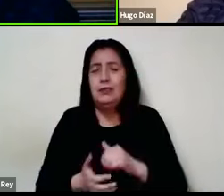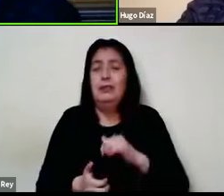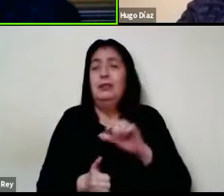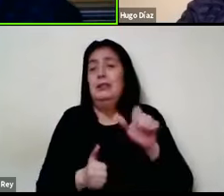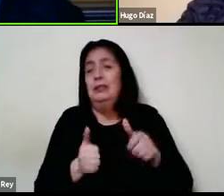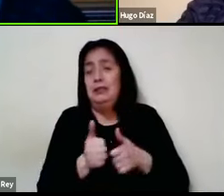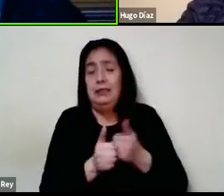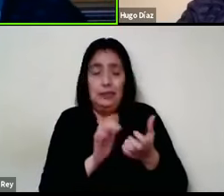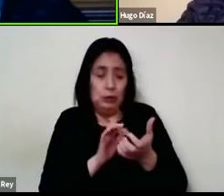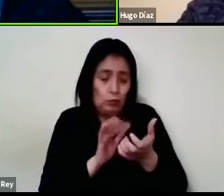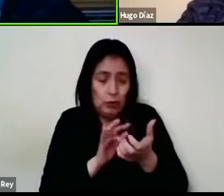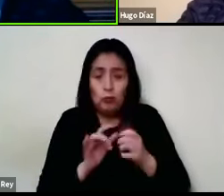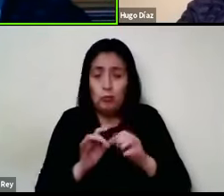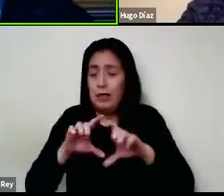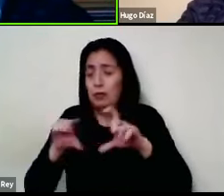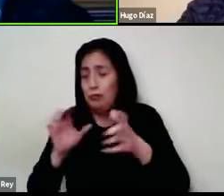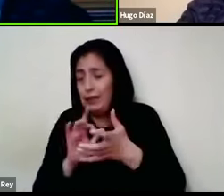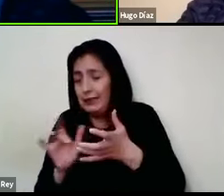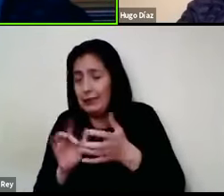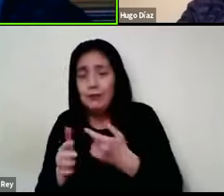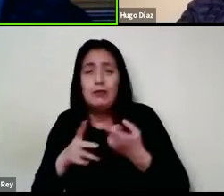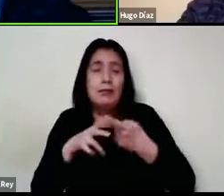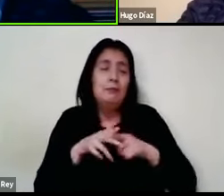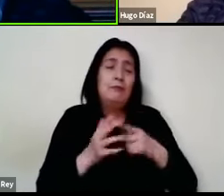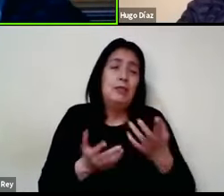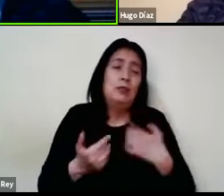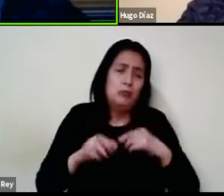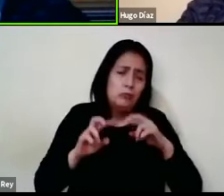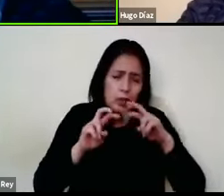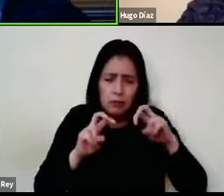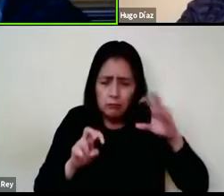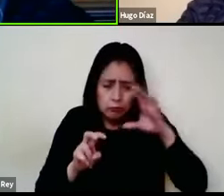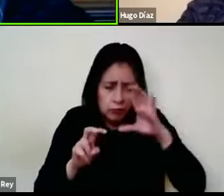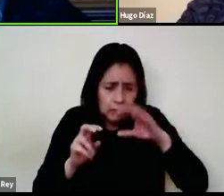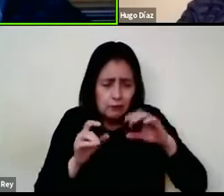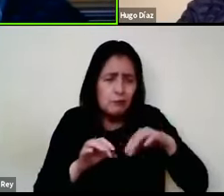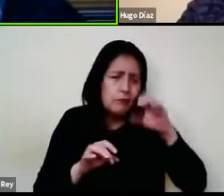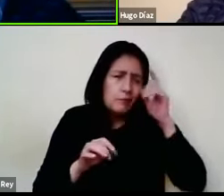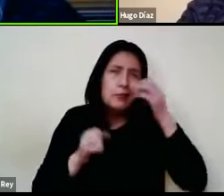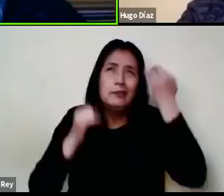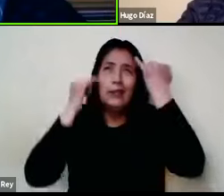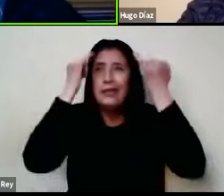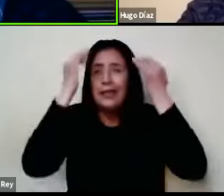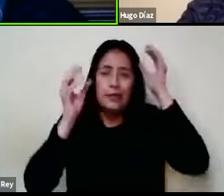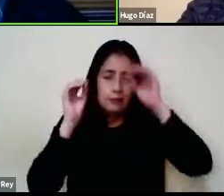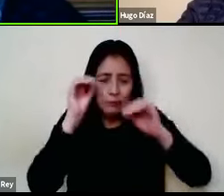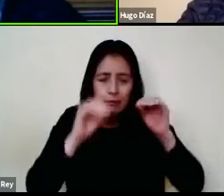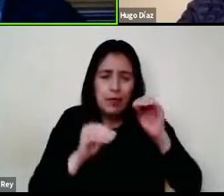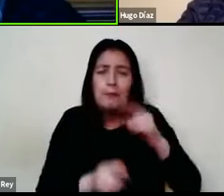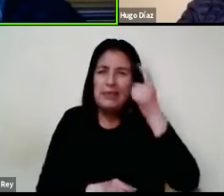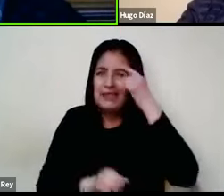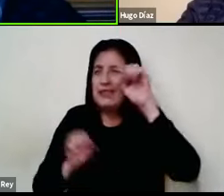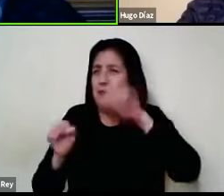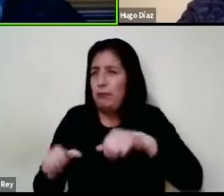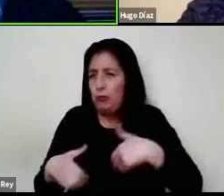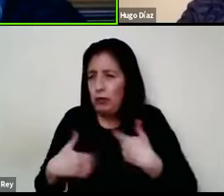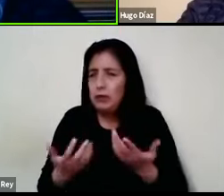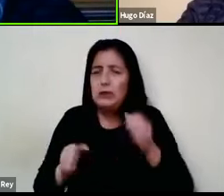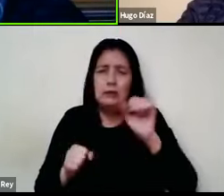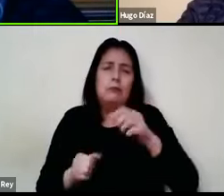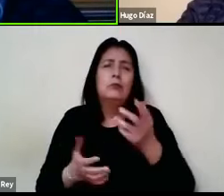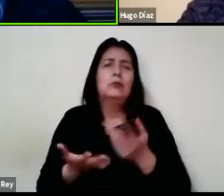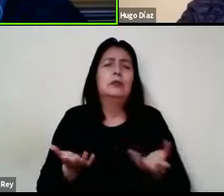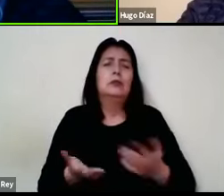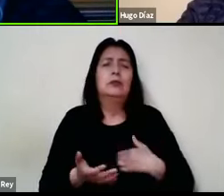un celular, de una tablet, cuando empieza uno a indagar, a buscar información, a crear, a pensar que es posible. Y que